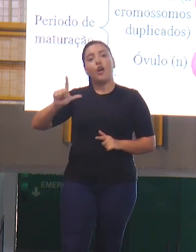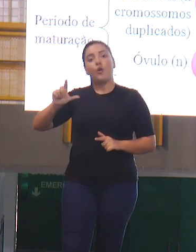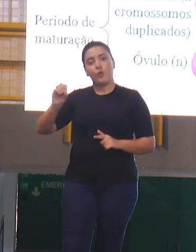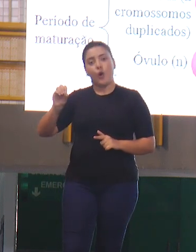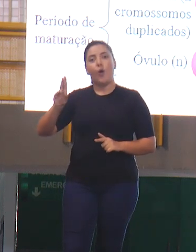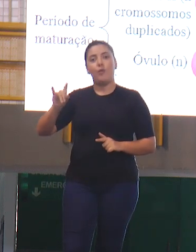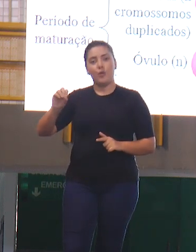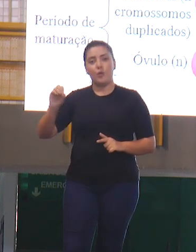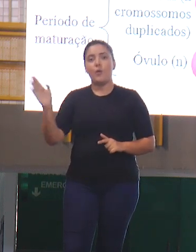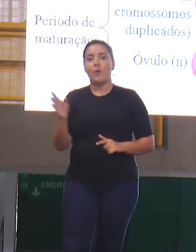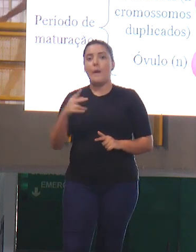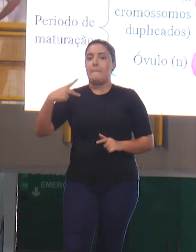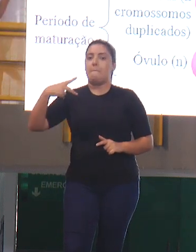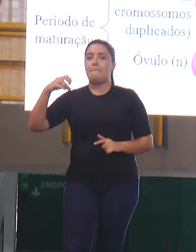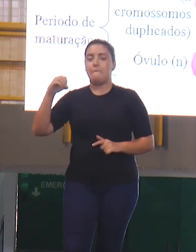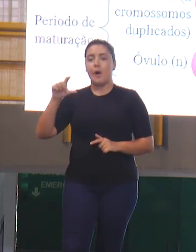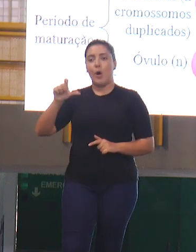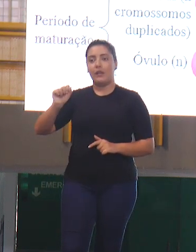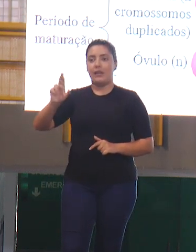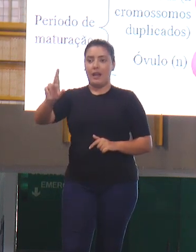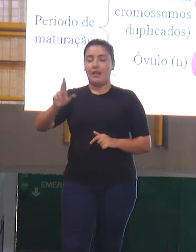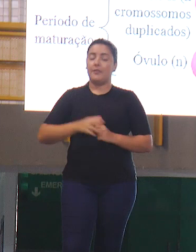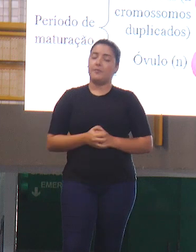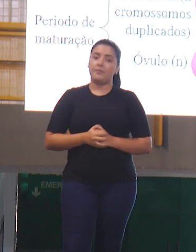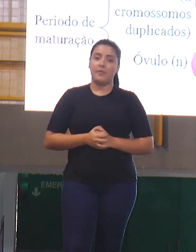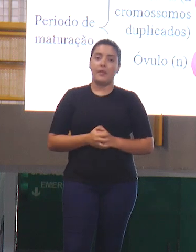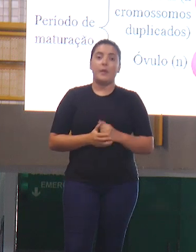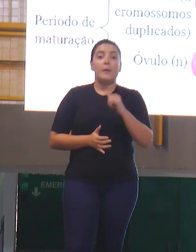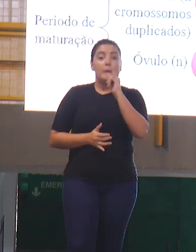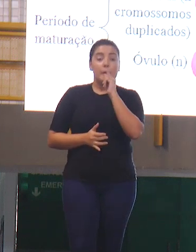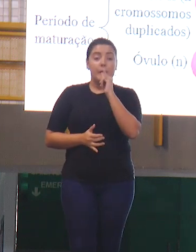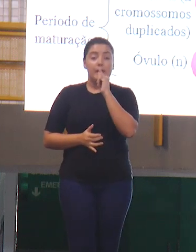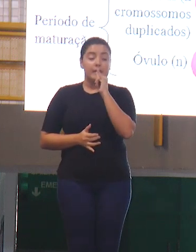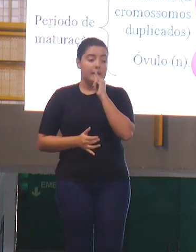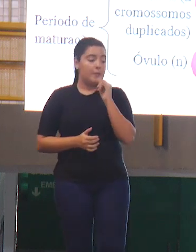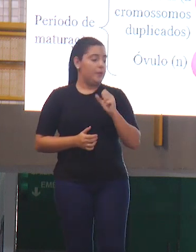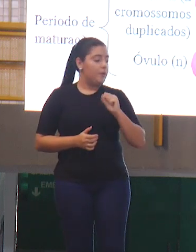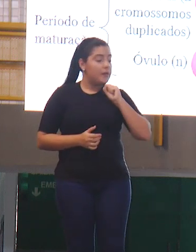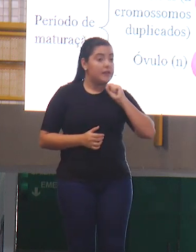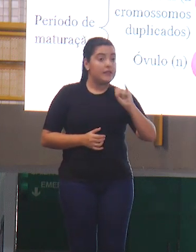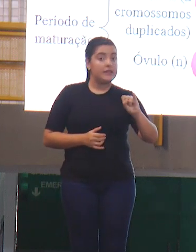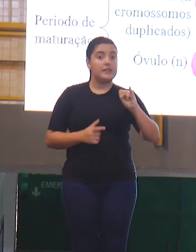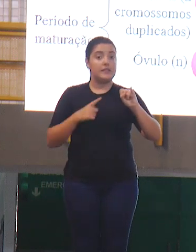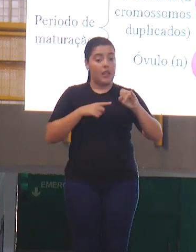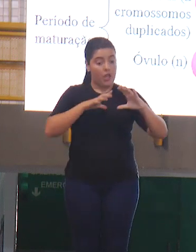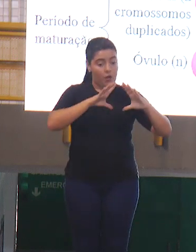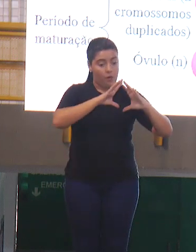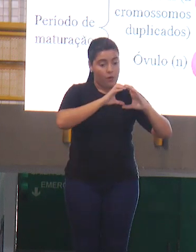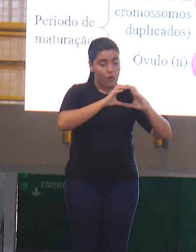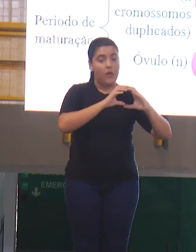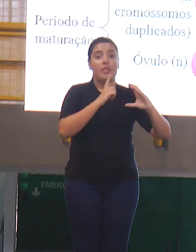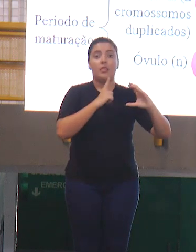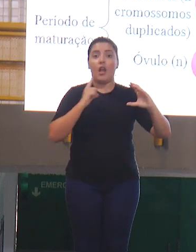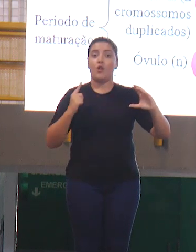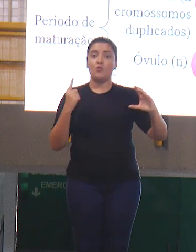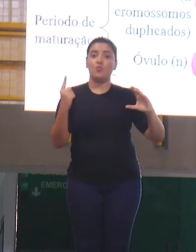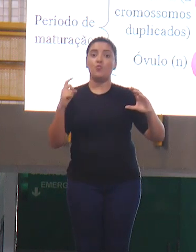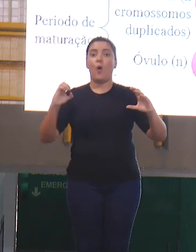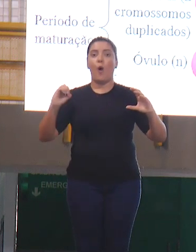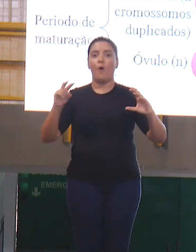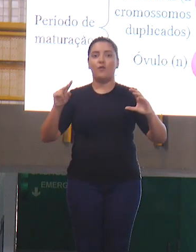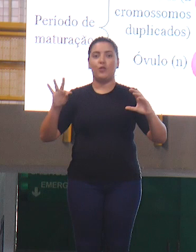polares. Ou seja, de cada ovogônia forma somente um óvulo. Tá